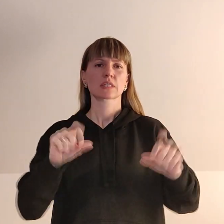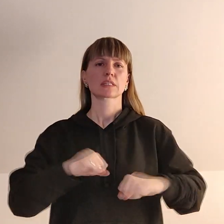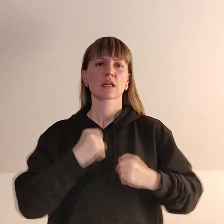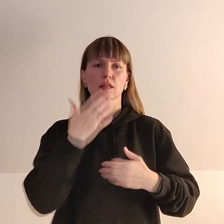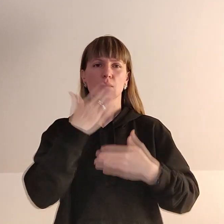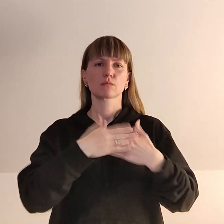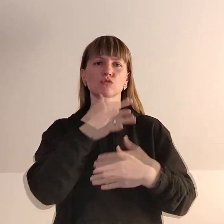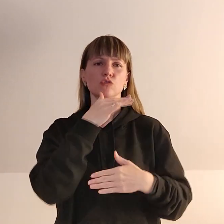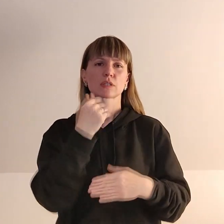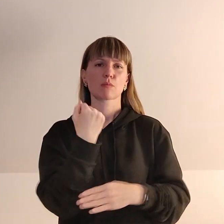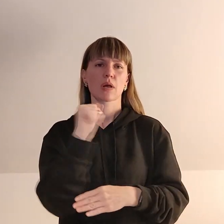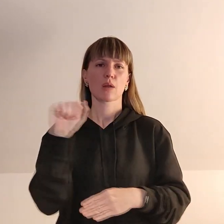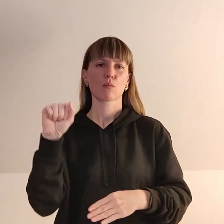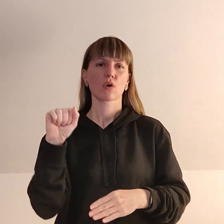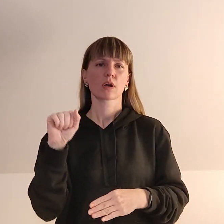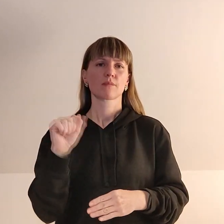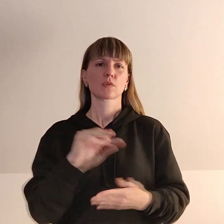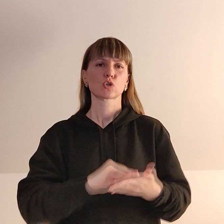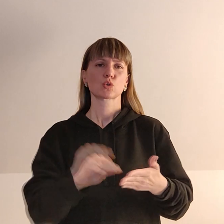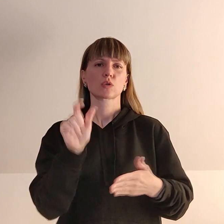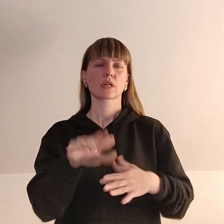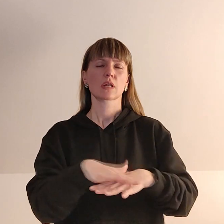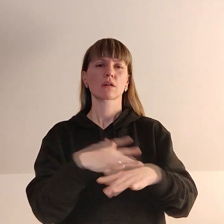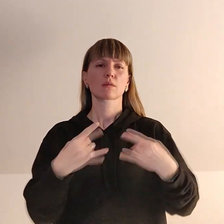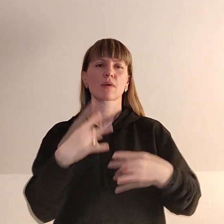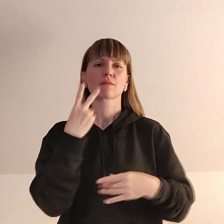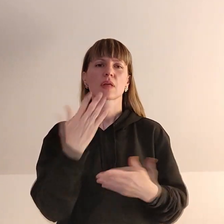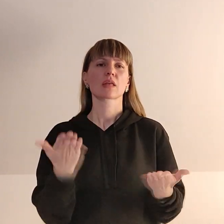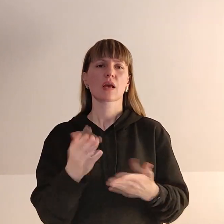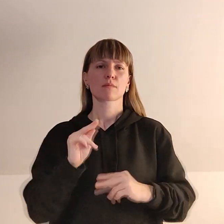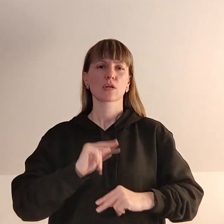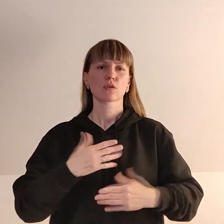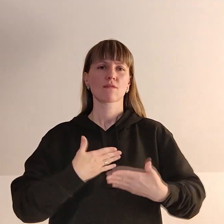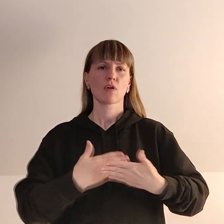час перемоги. Журналісти Суспільного бачили, як працює волонтерський хаб.